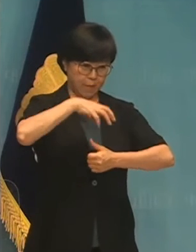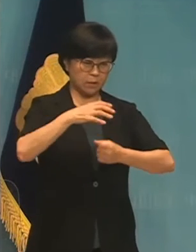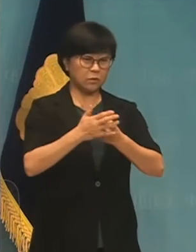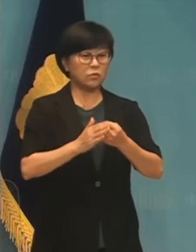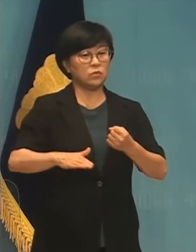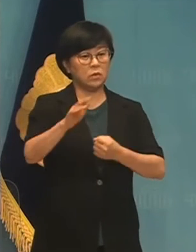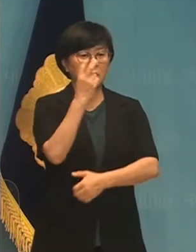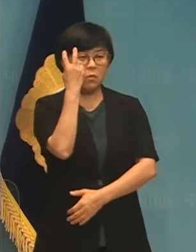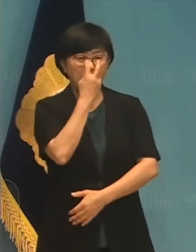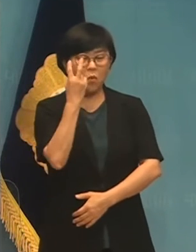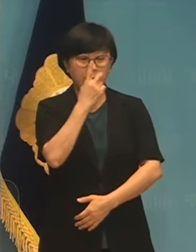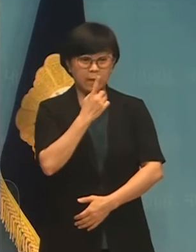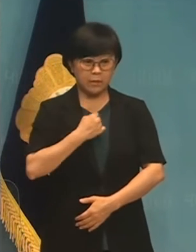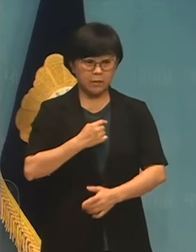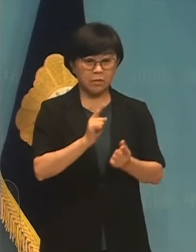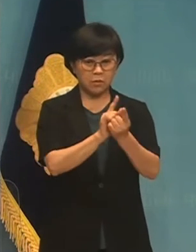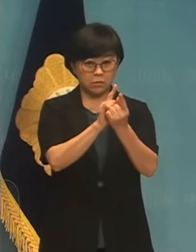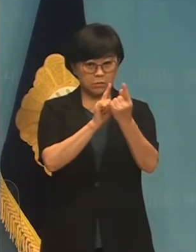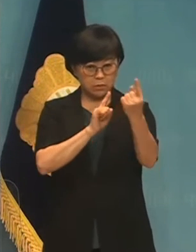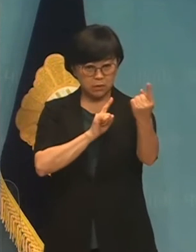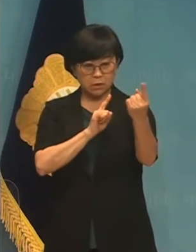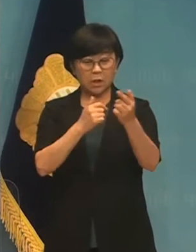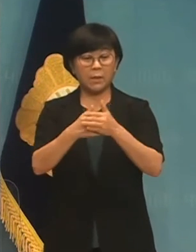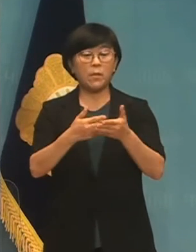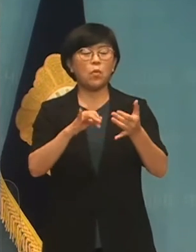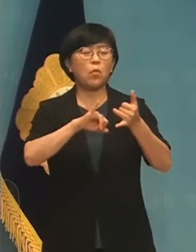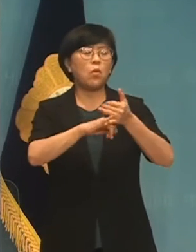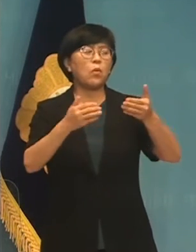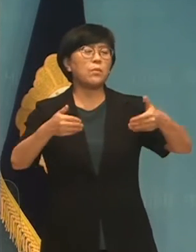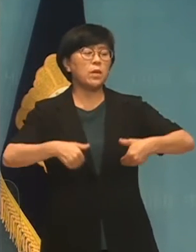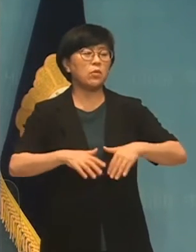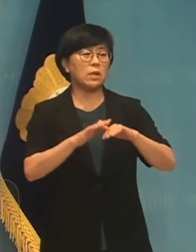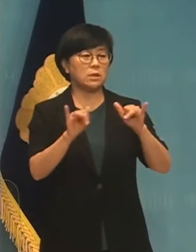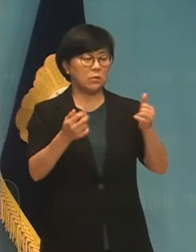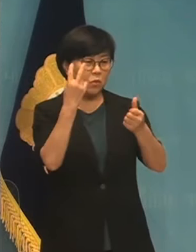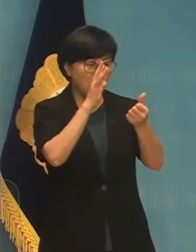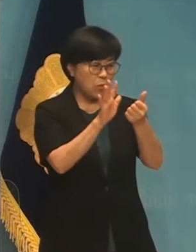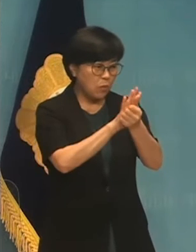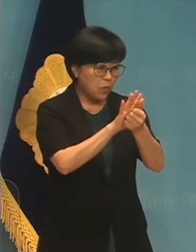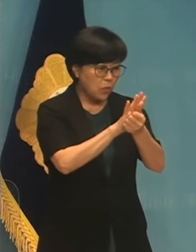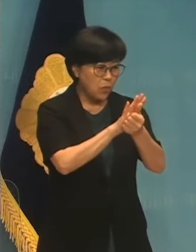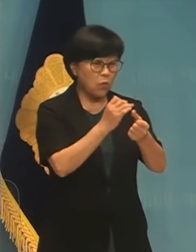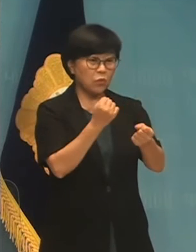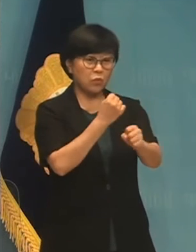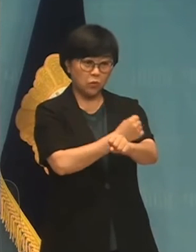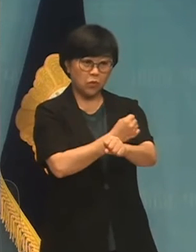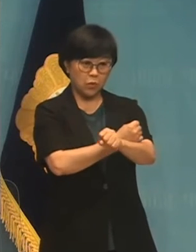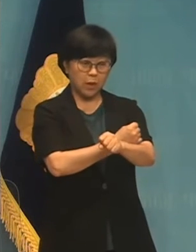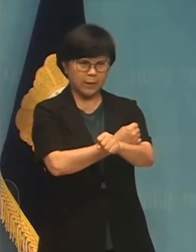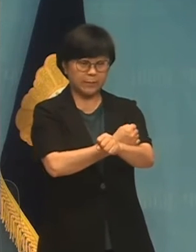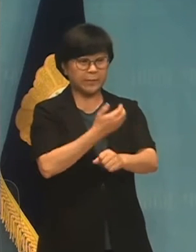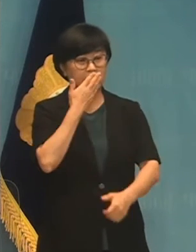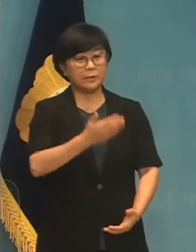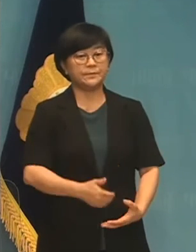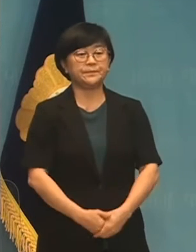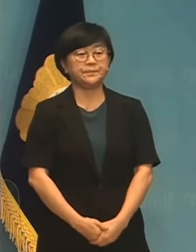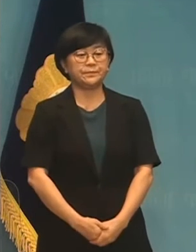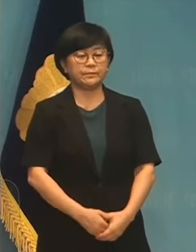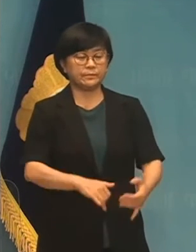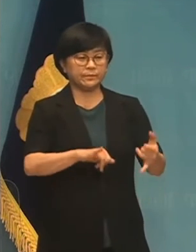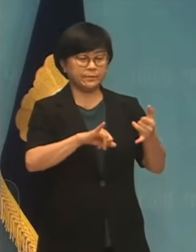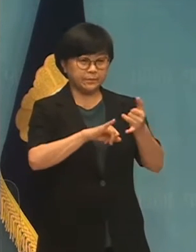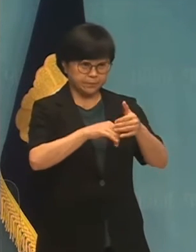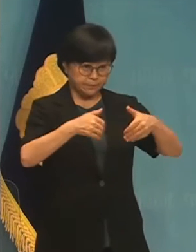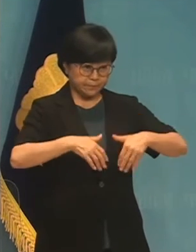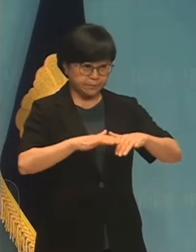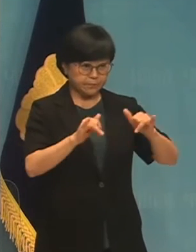우리를 보호했던 거리두기는 필수 노동이라고 불리운 돌봄 노동에 가능했습니다. 필수